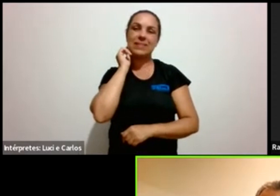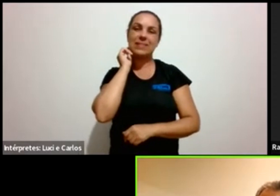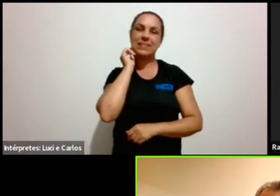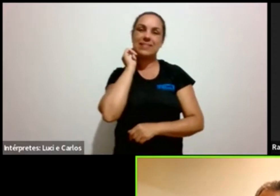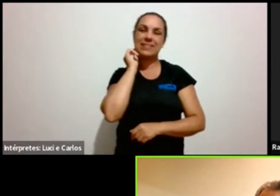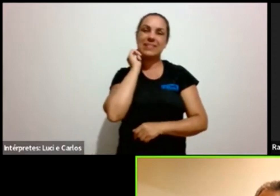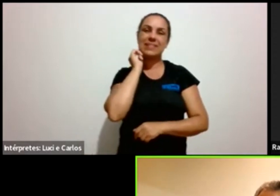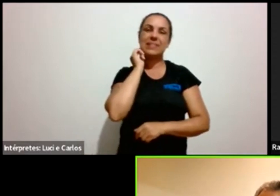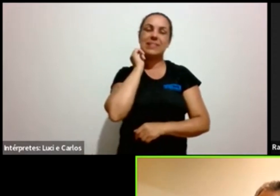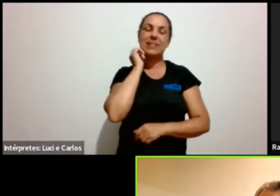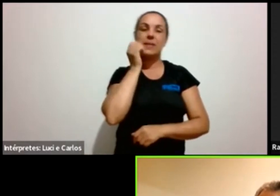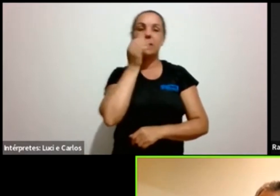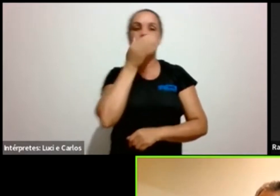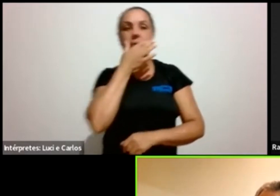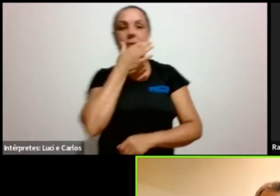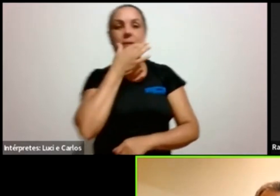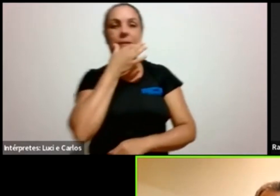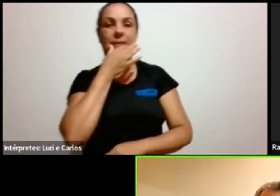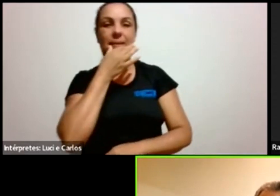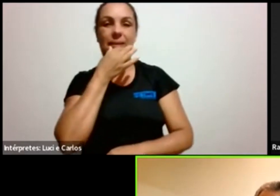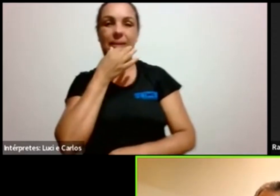áudio.